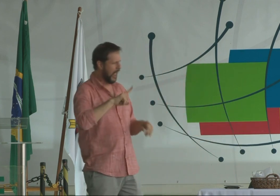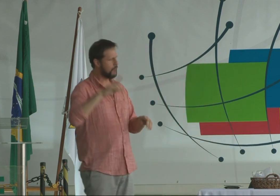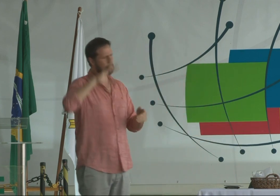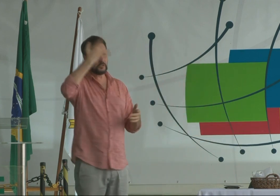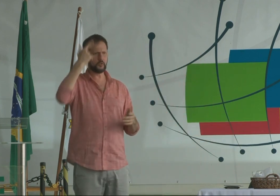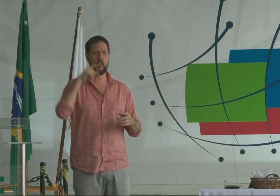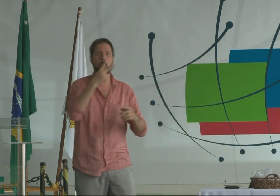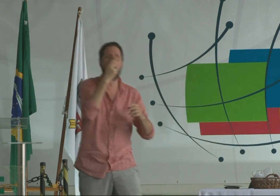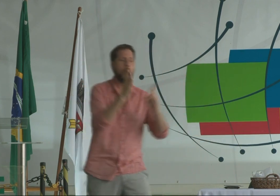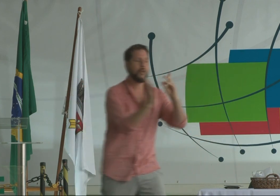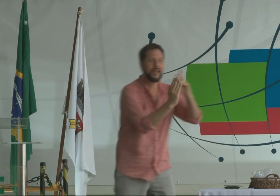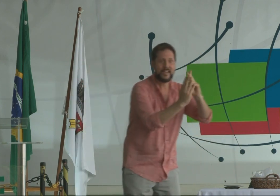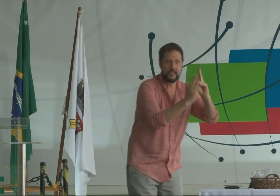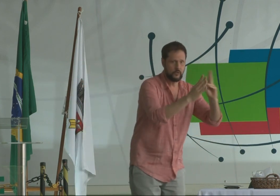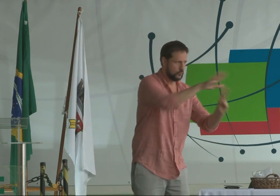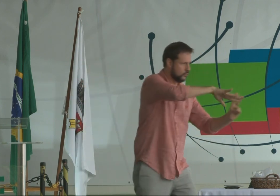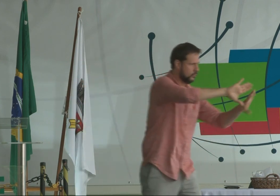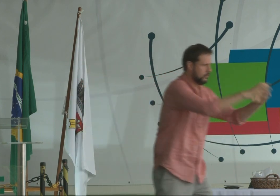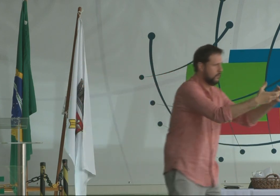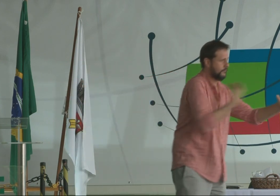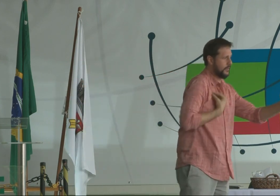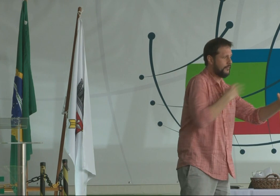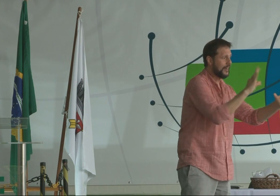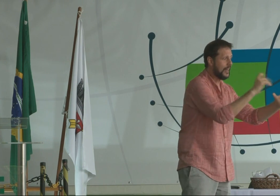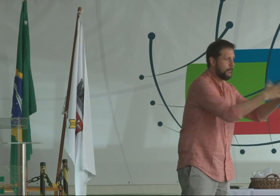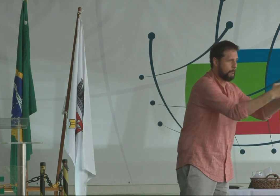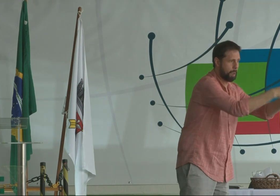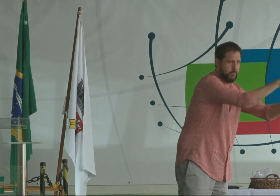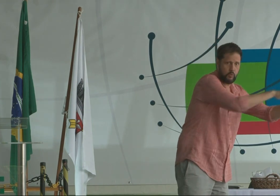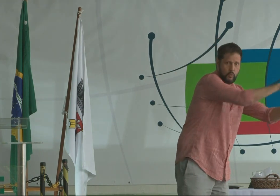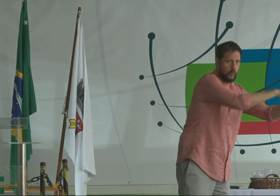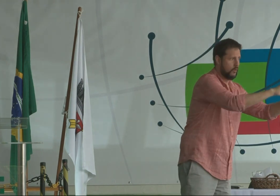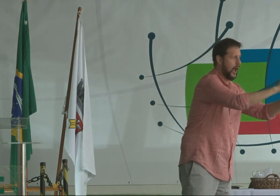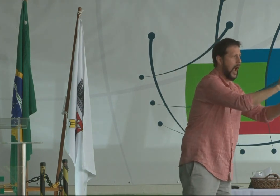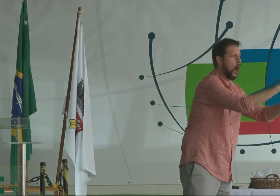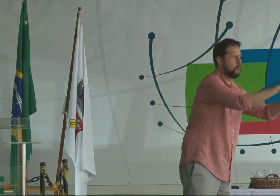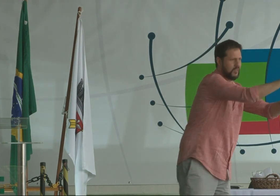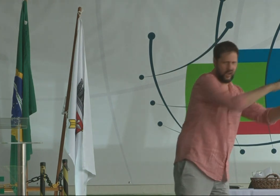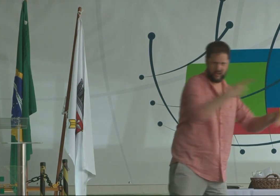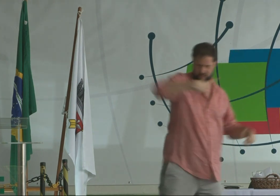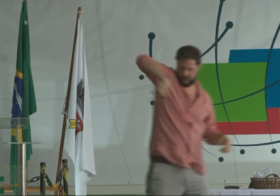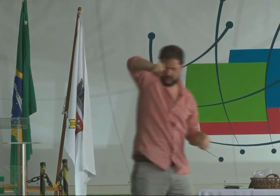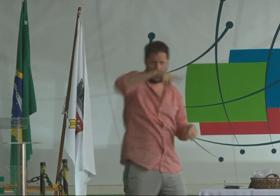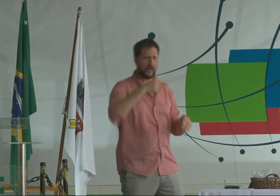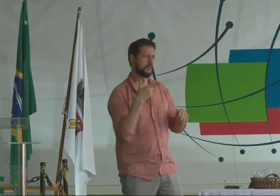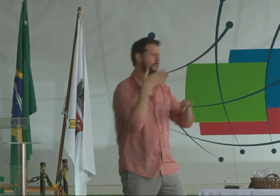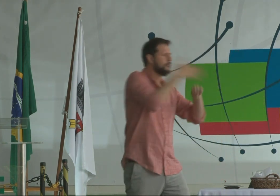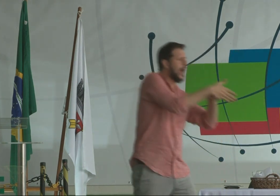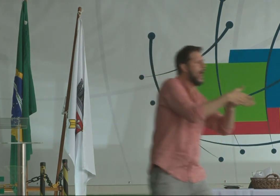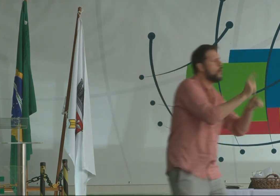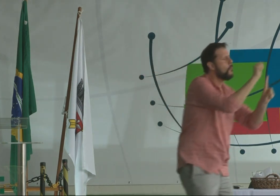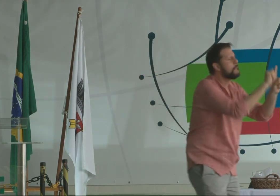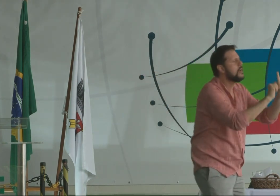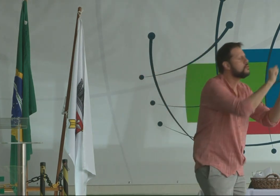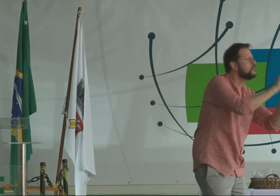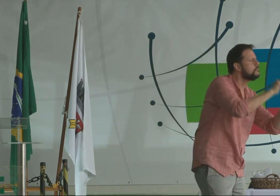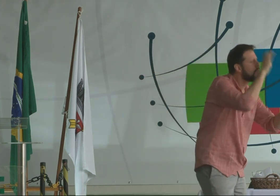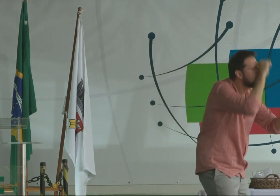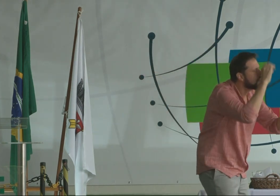Principalmente, olhar e falar, não. Então, quer dizer, a gente fala da cultura indígena. Existem as tribos, existe a aldeia. Então, a pessoa